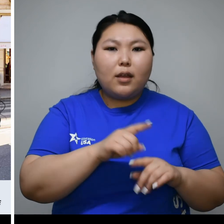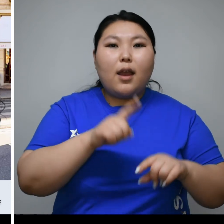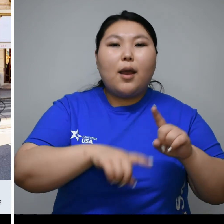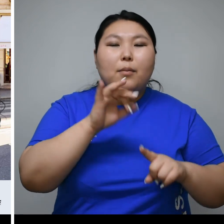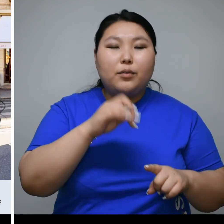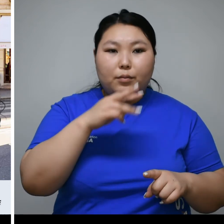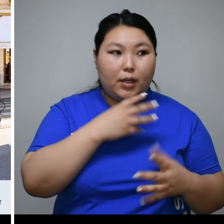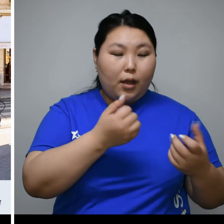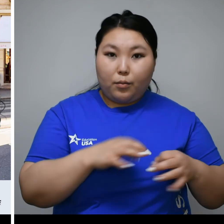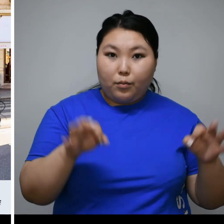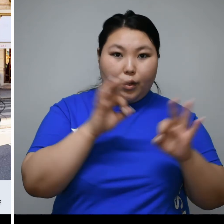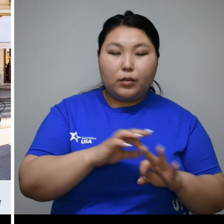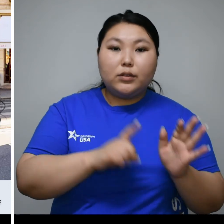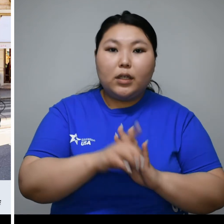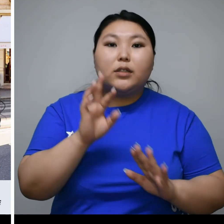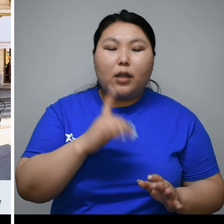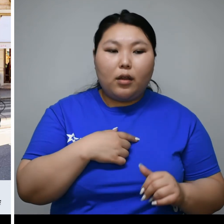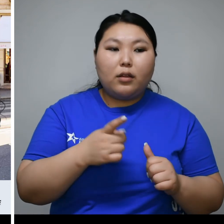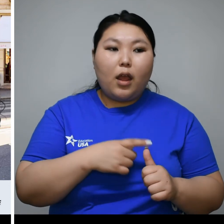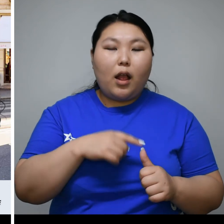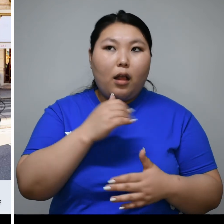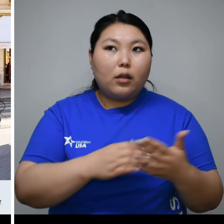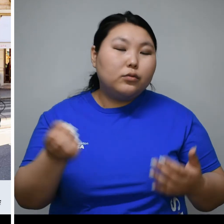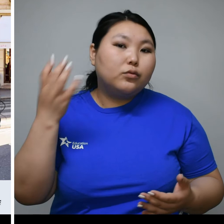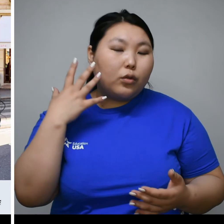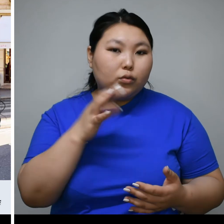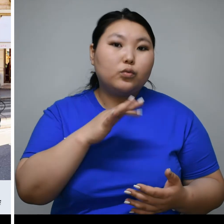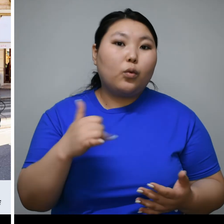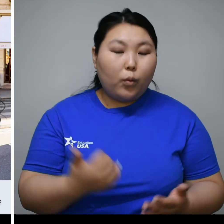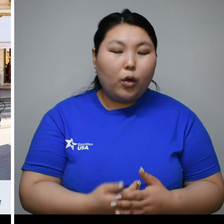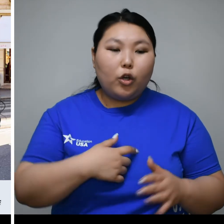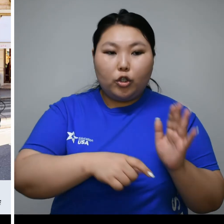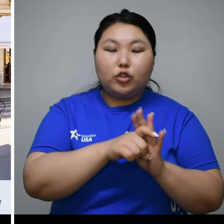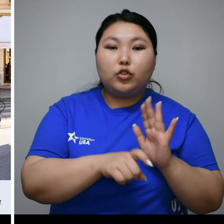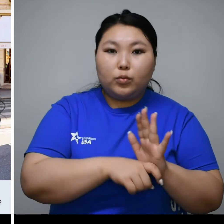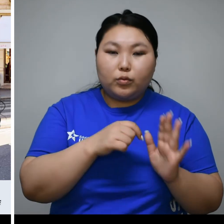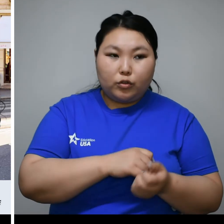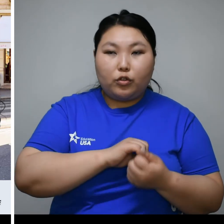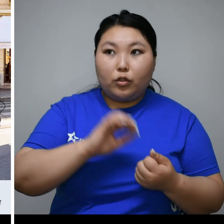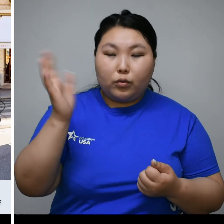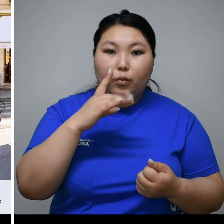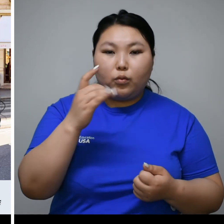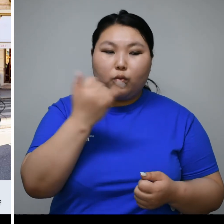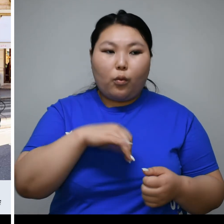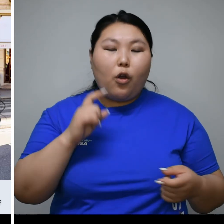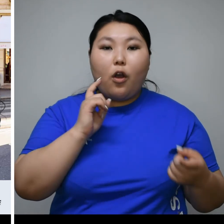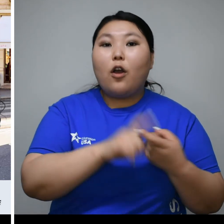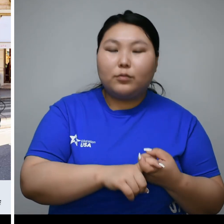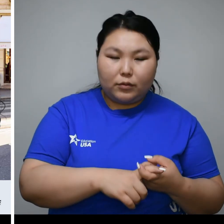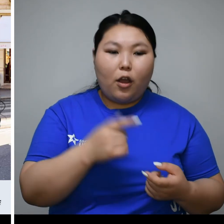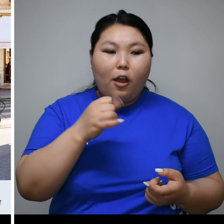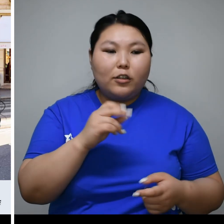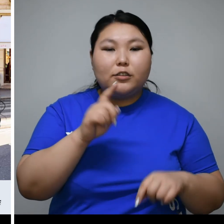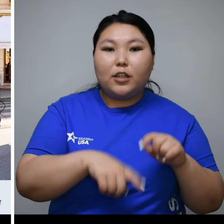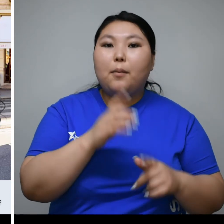сурвалжаас ямар ч мэдээлэл авахгүйгээр эхлээд яг нэрийн салт сонсохороо ч юм уу яг нөгөө хөтөлбөрөөр төсөөд ирсэн байгаа хүнтэй шууд холбогддог.